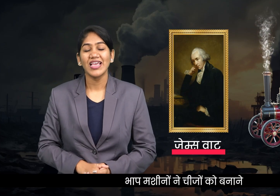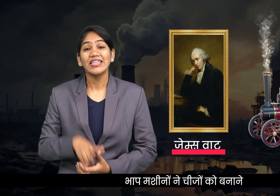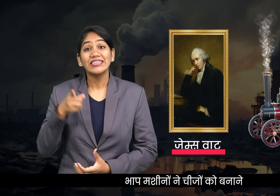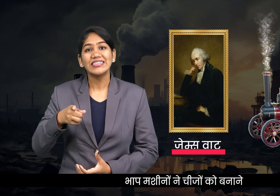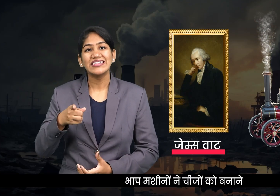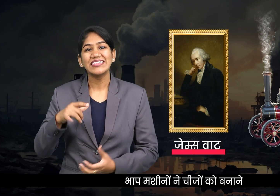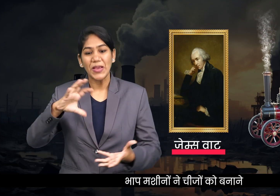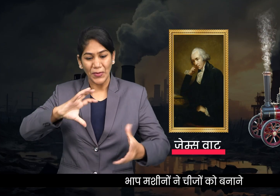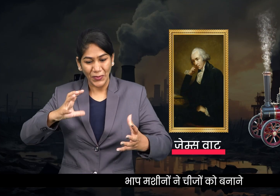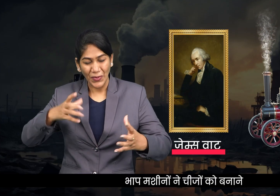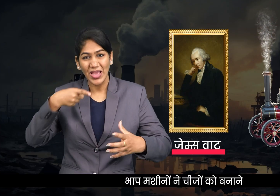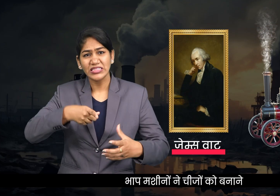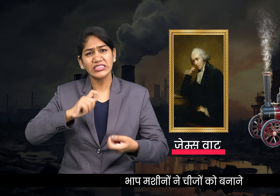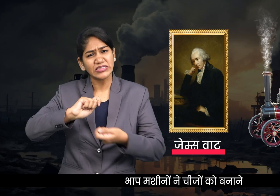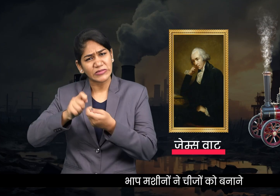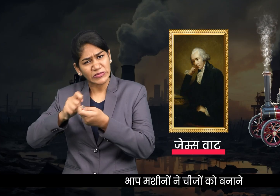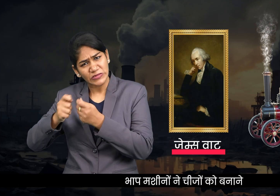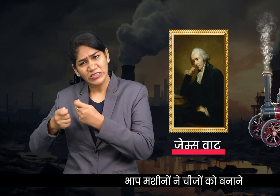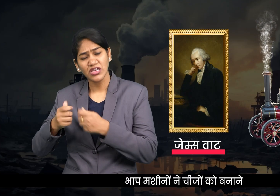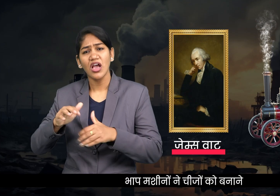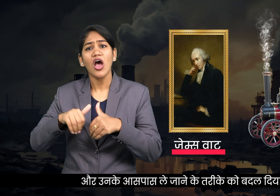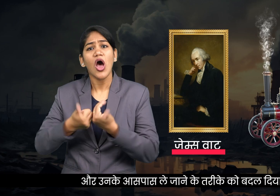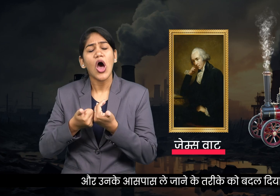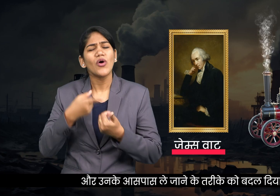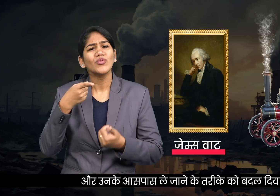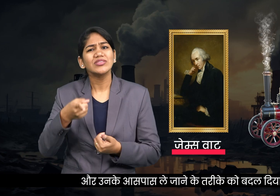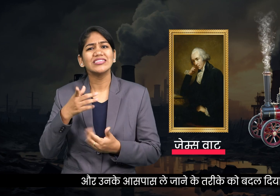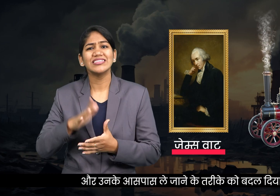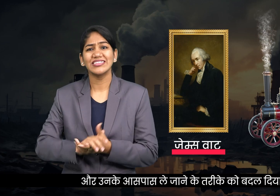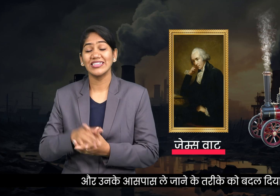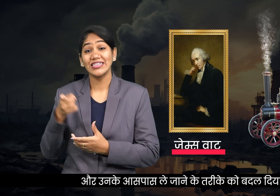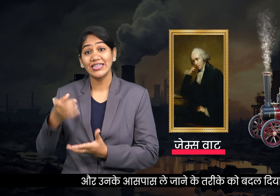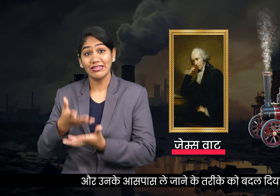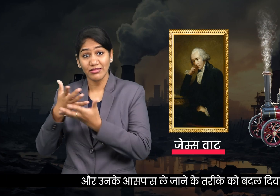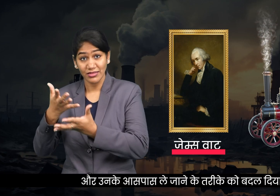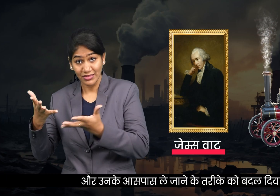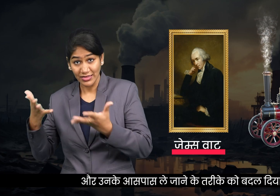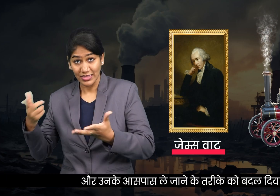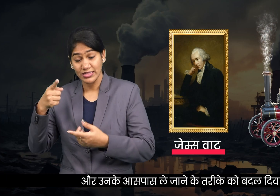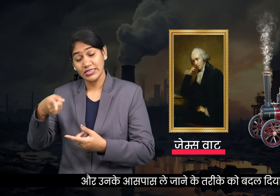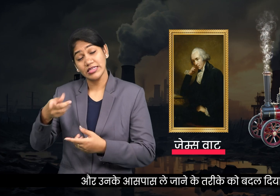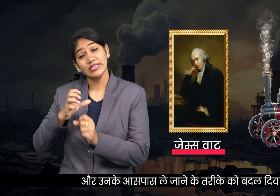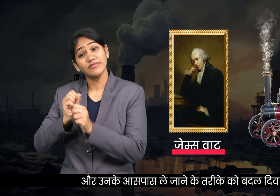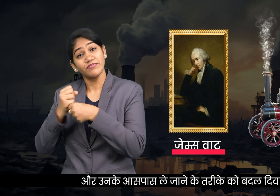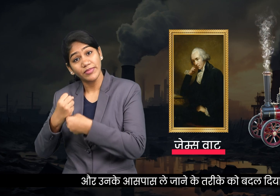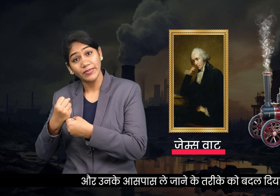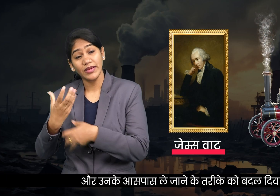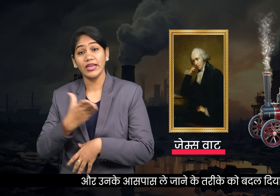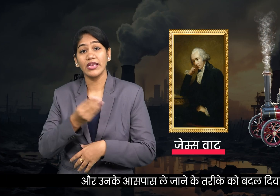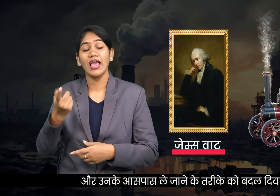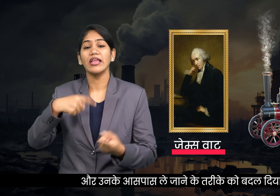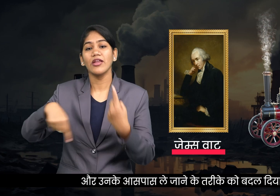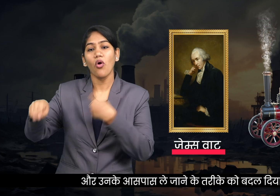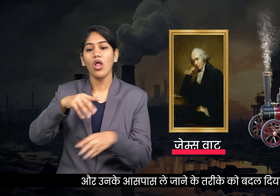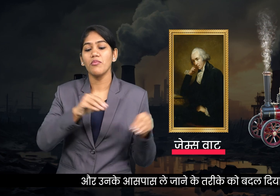भाप मशीनों ने चीज़ों को बनाने और उनके आसपास ले जाने के तरीके को बदल